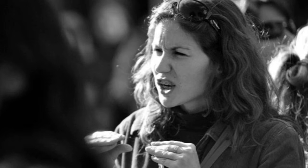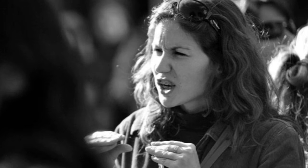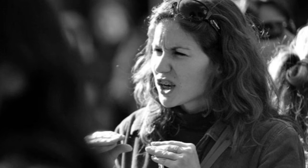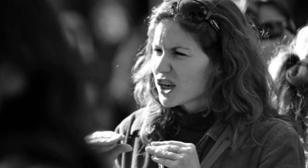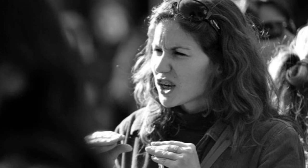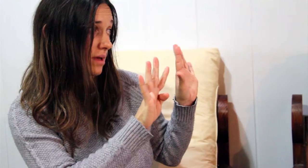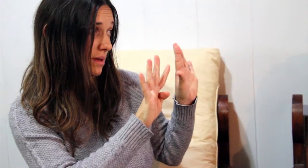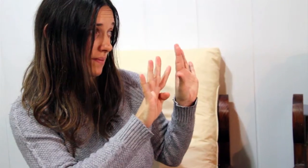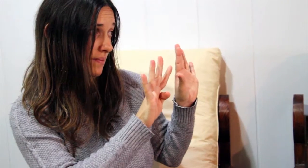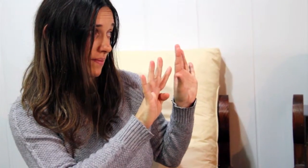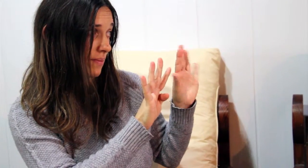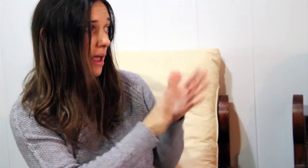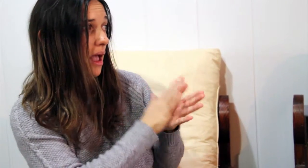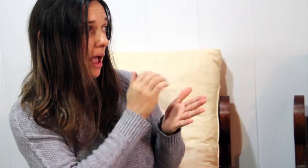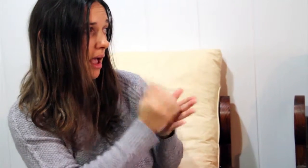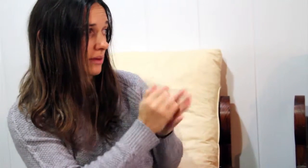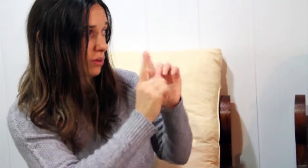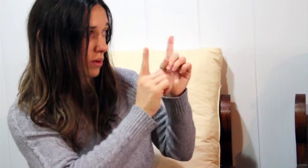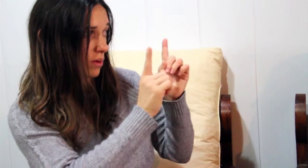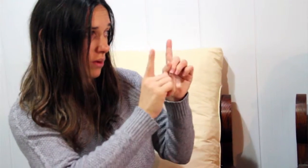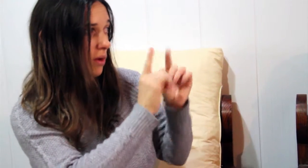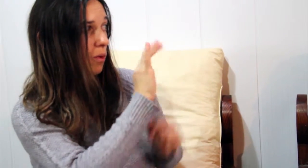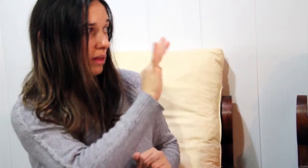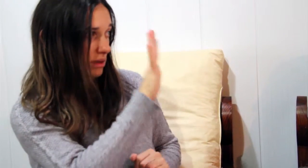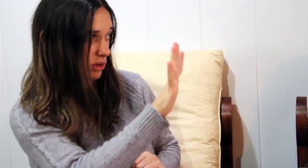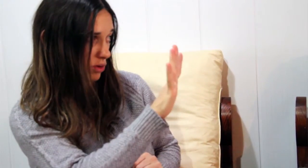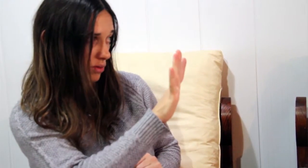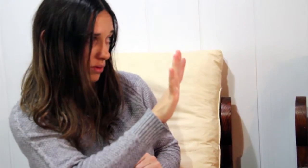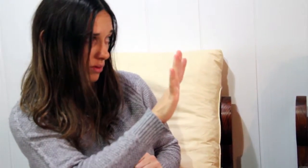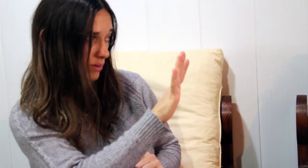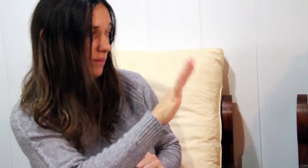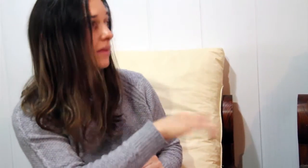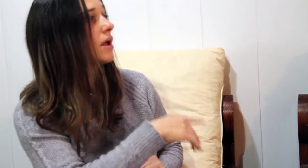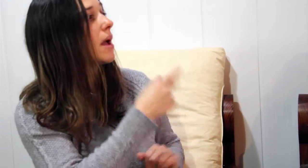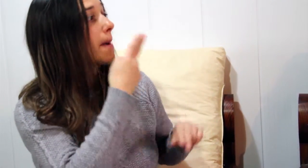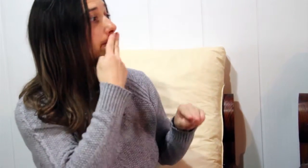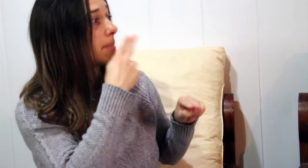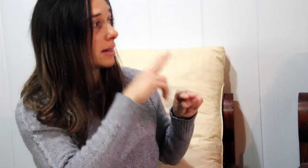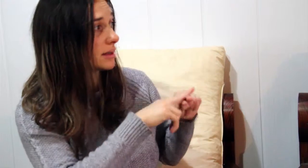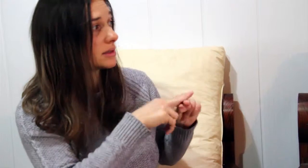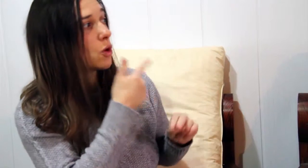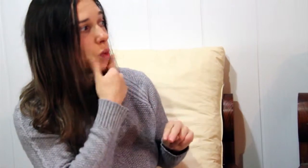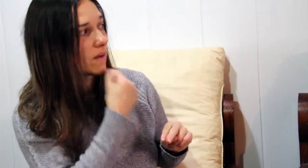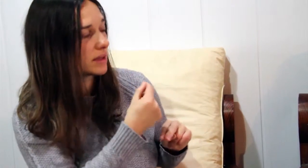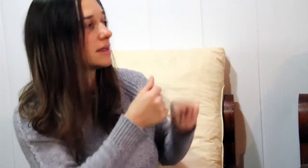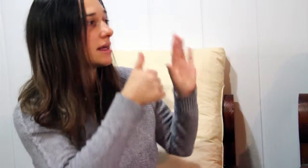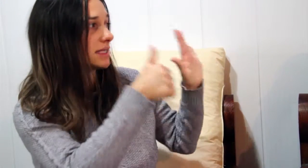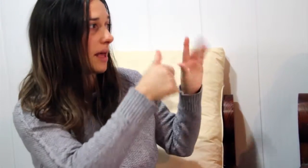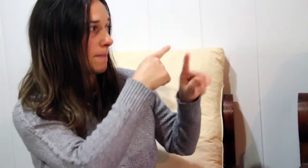Mano, papá. No, pero, no, por qué. No, hay cuarenta y cinco. Marte, cinco, tres, seis